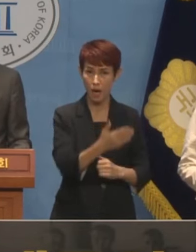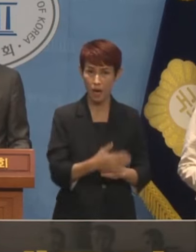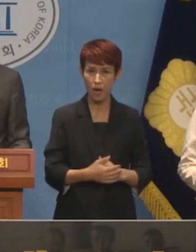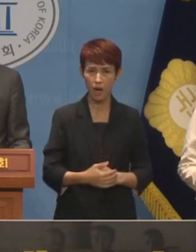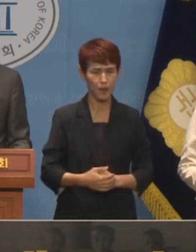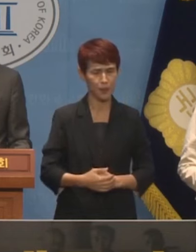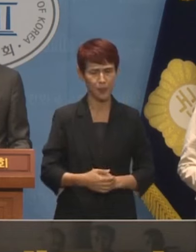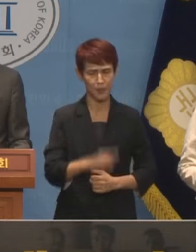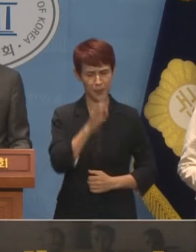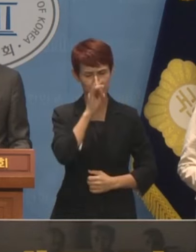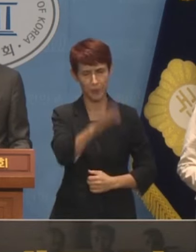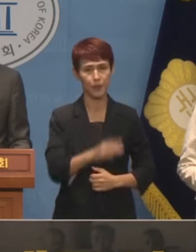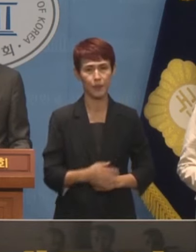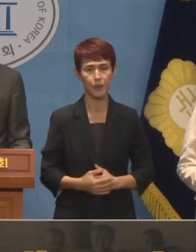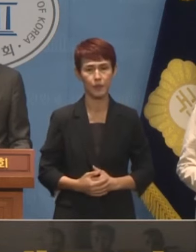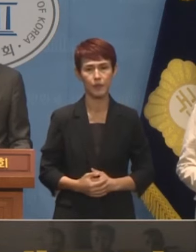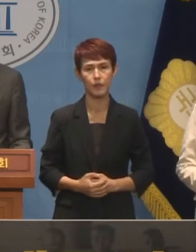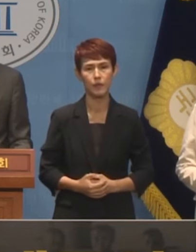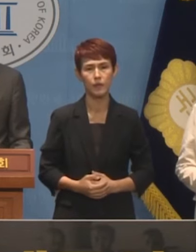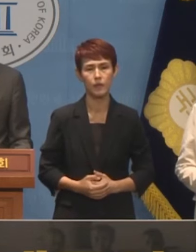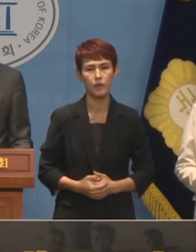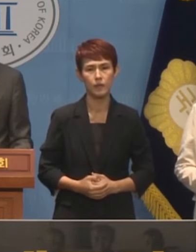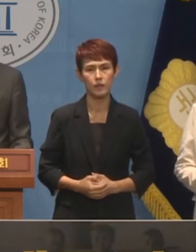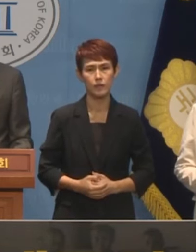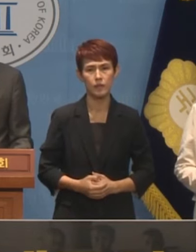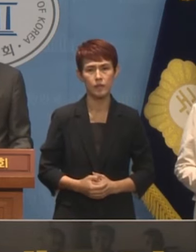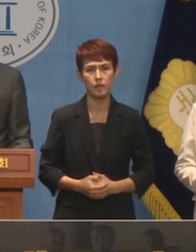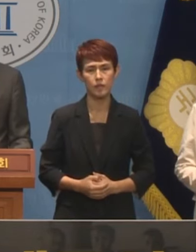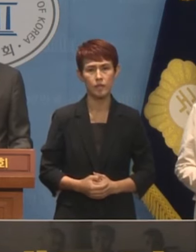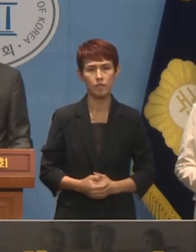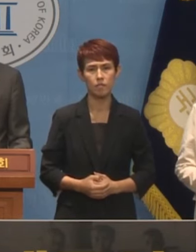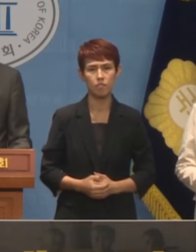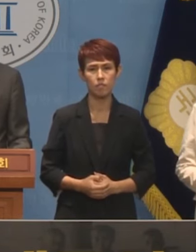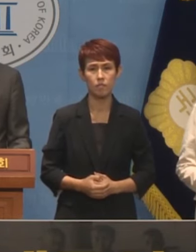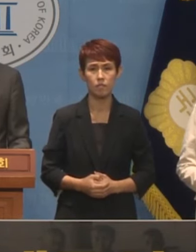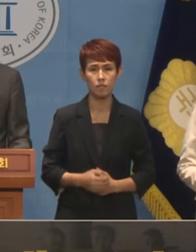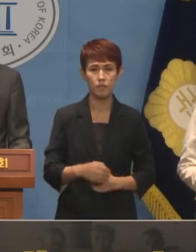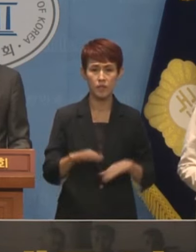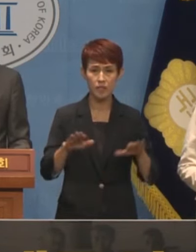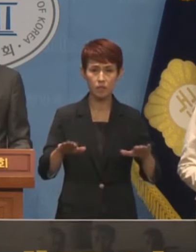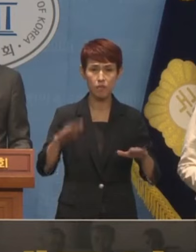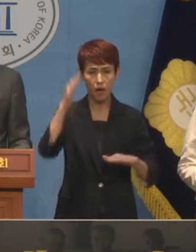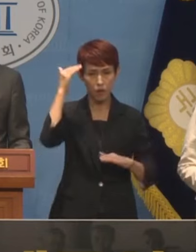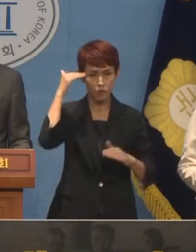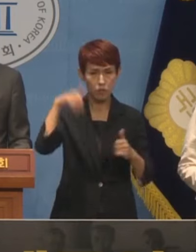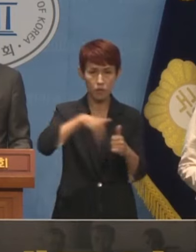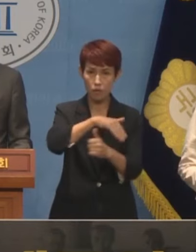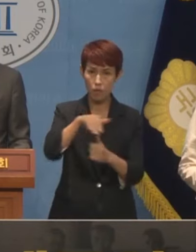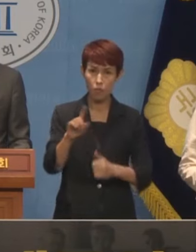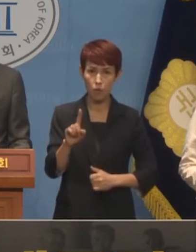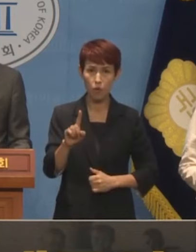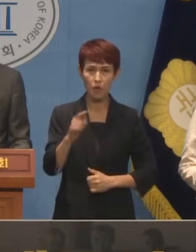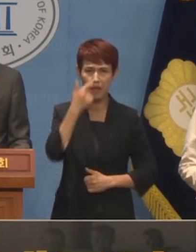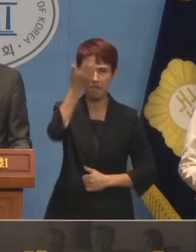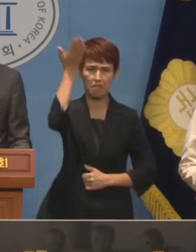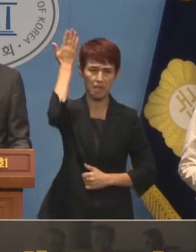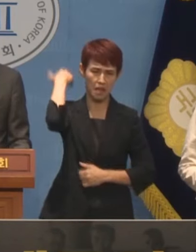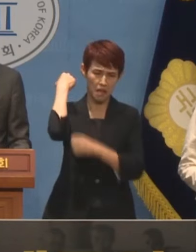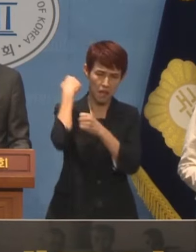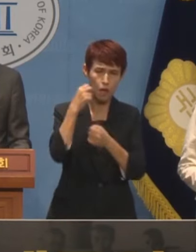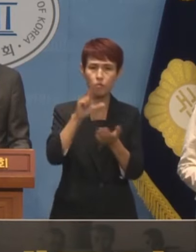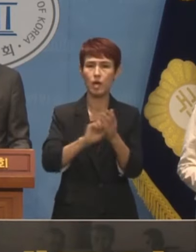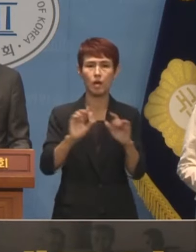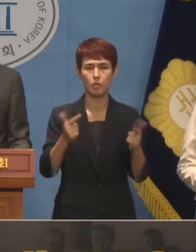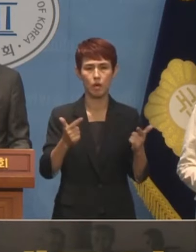결코 용납될 수 없는 말입니다 지금 우리 앞에 노인 문제는 단순히 과거의 일이 아니며